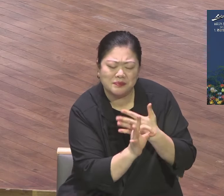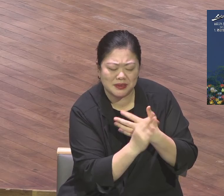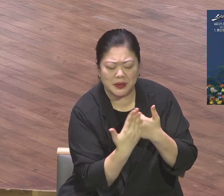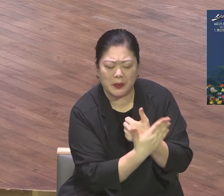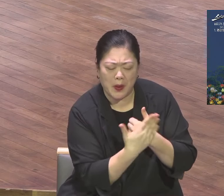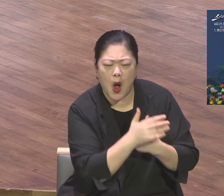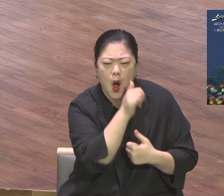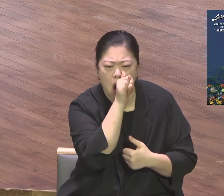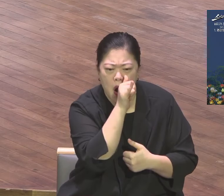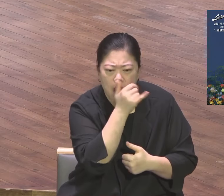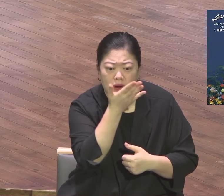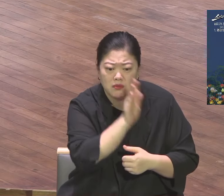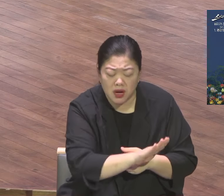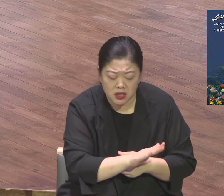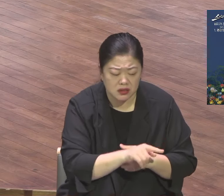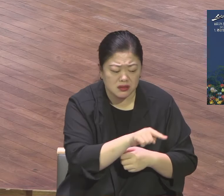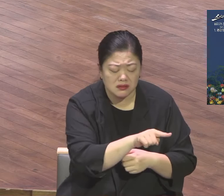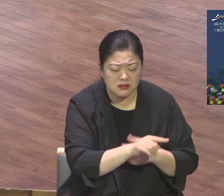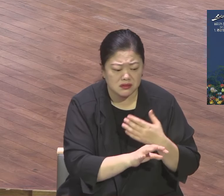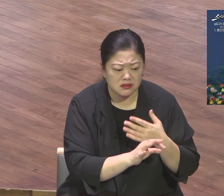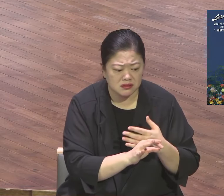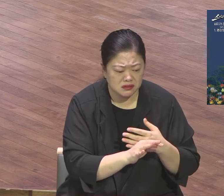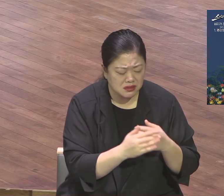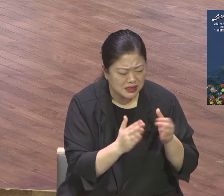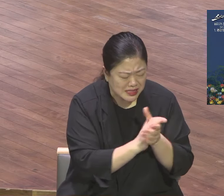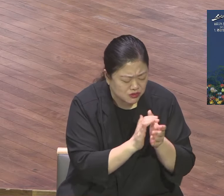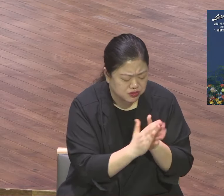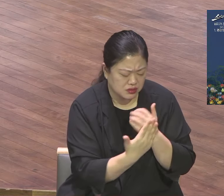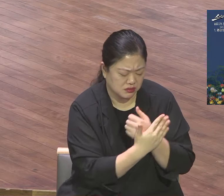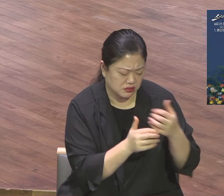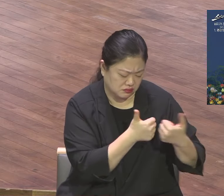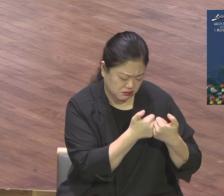것 같이 느끼긴 하지요. 그 일시적인 거지.